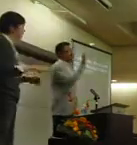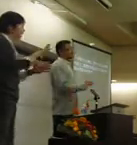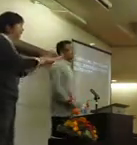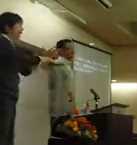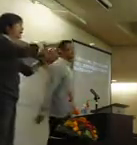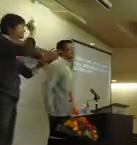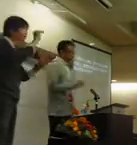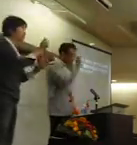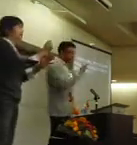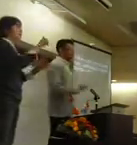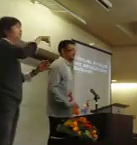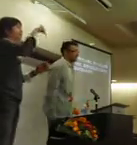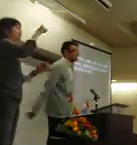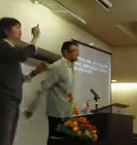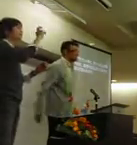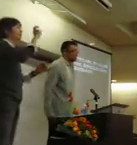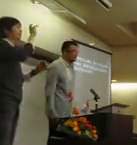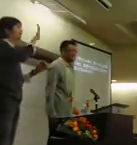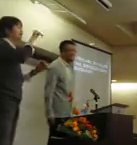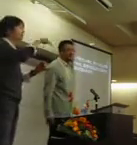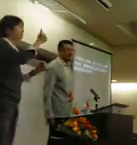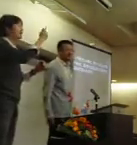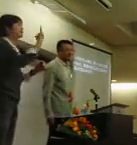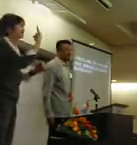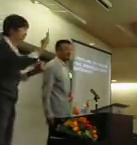初めてプロテスタントで説教したん